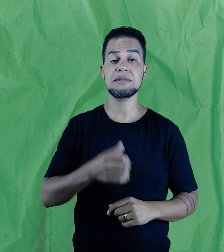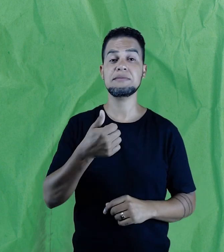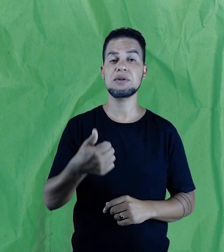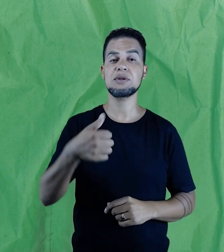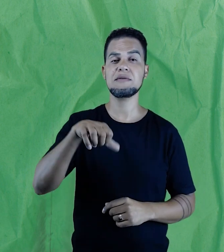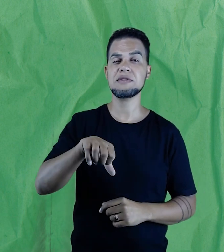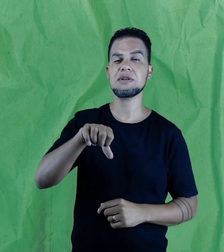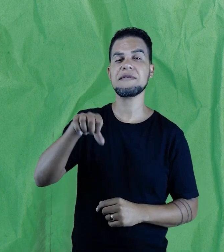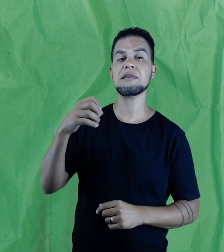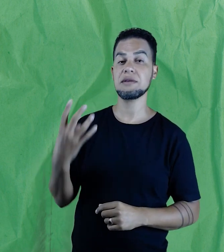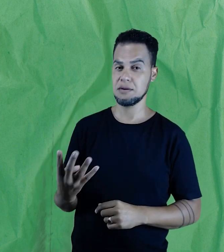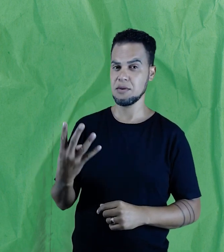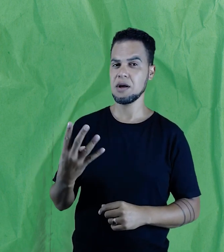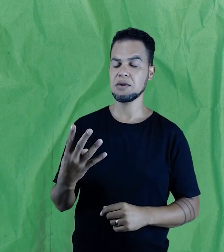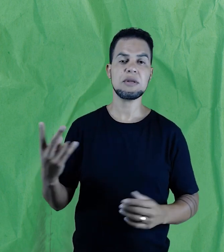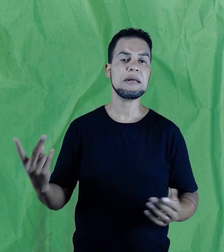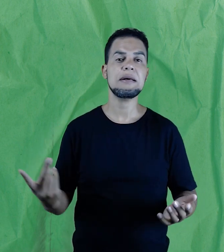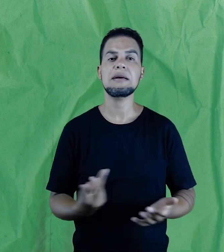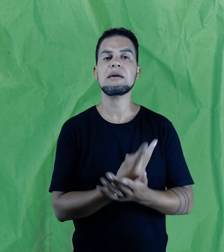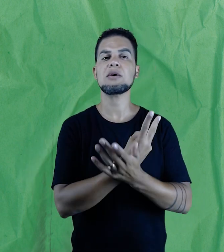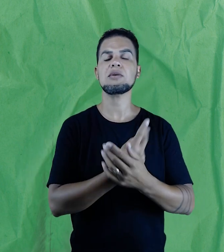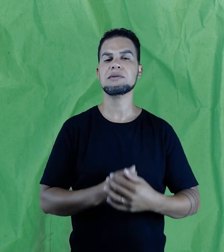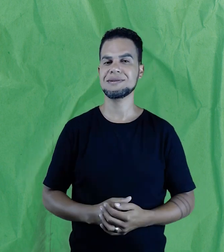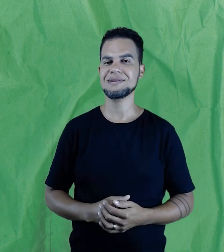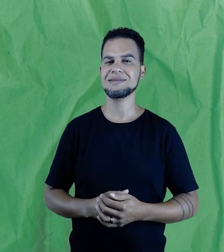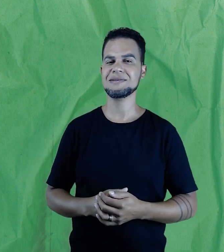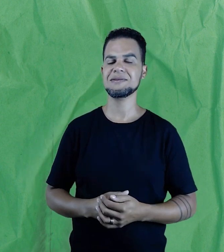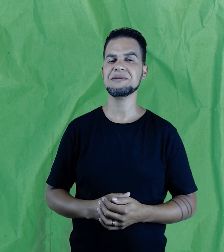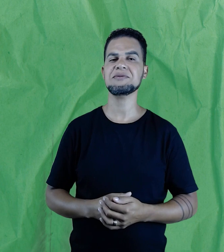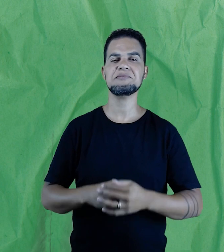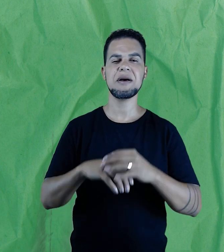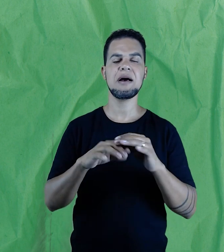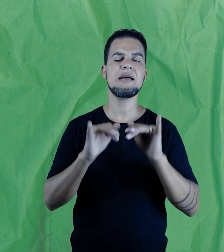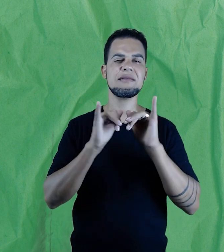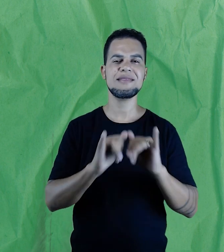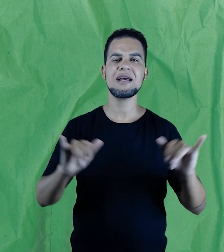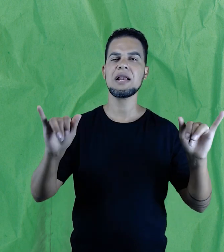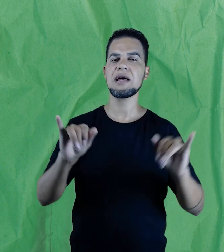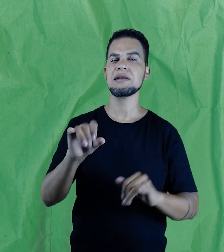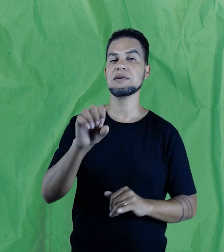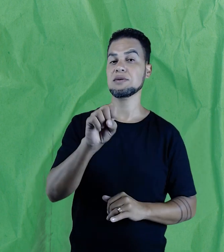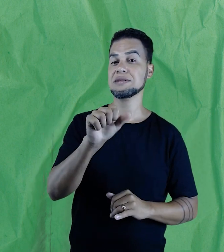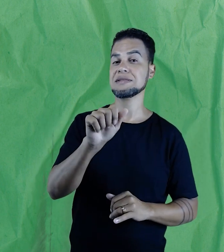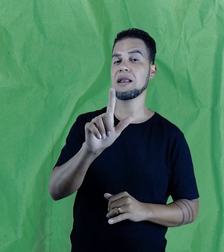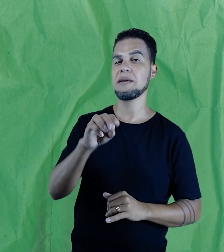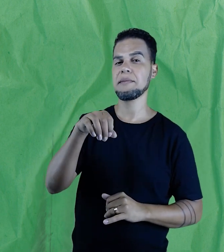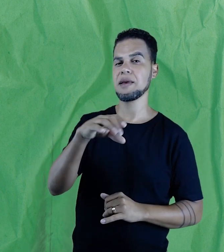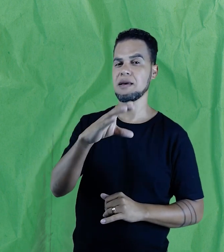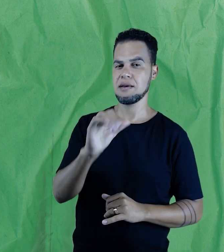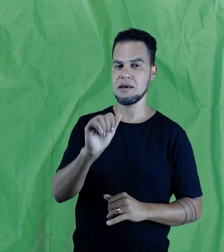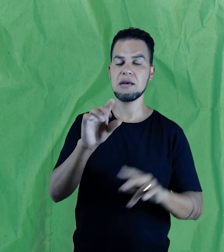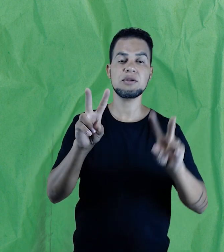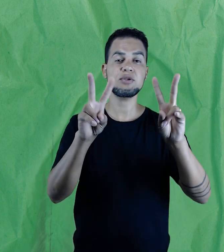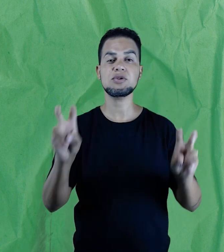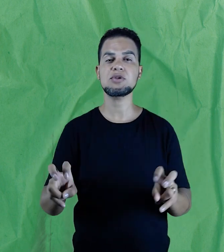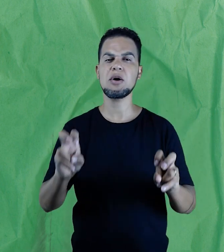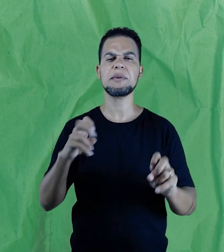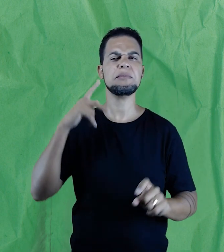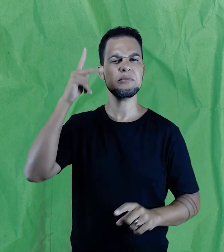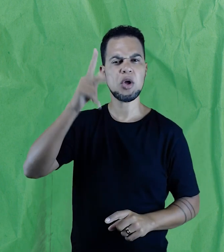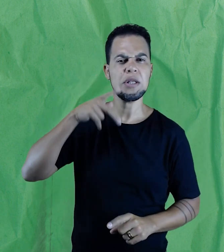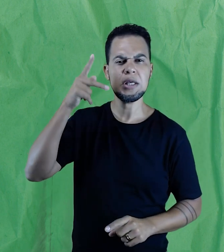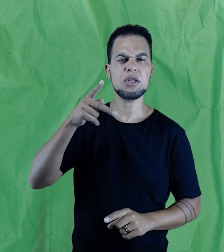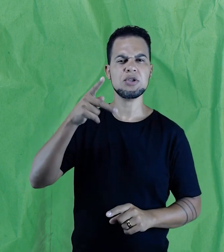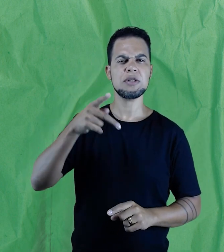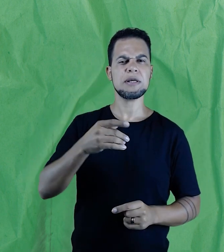em 1994, ocorre a Declaração de Salamanca sobre os princípios,